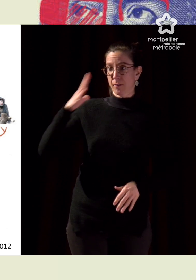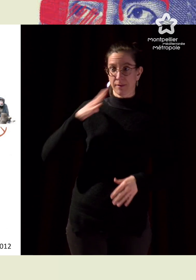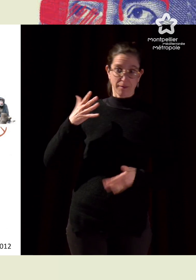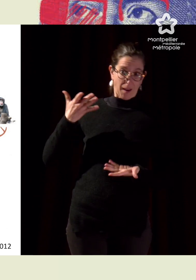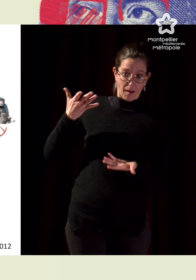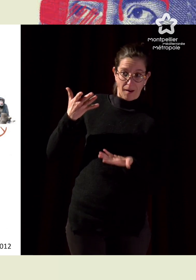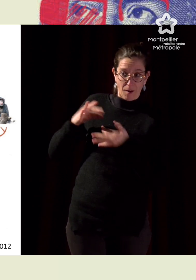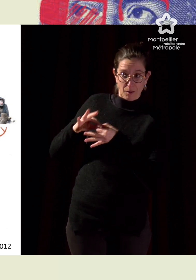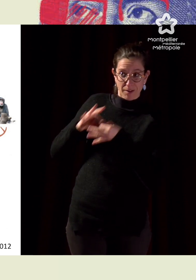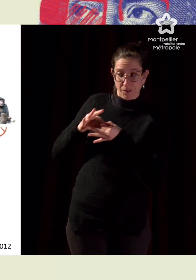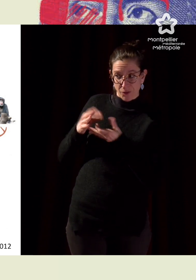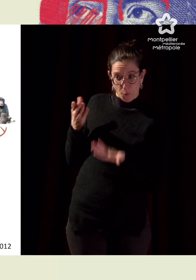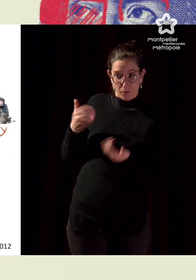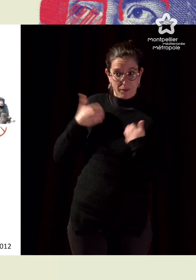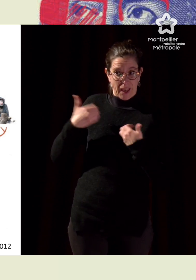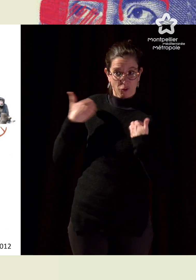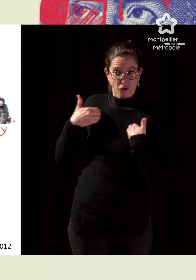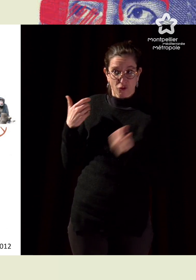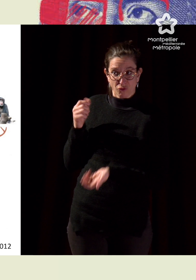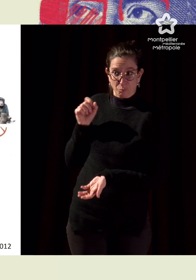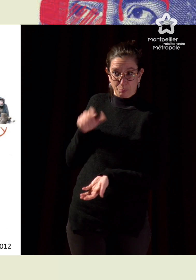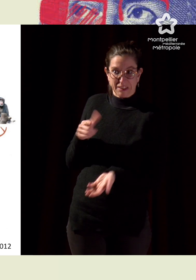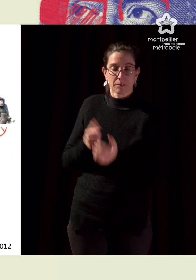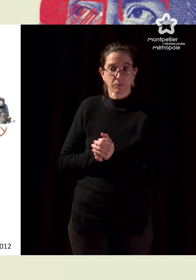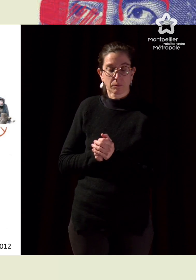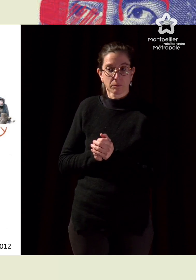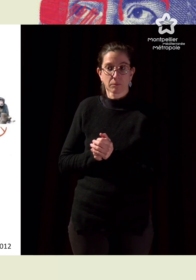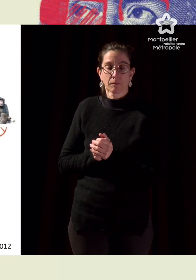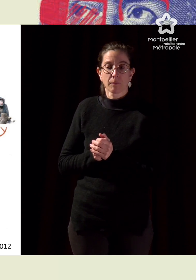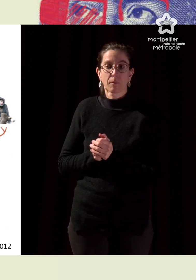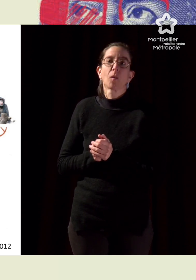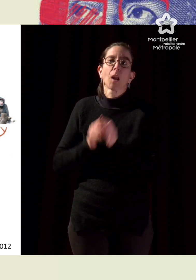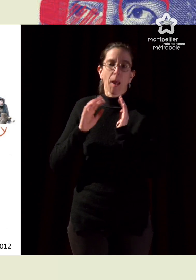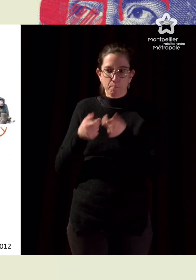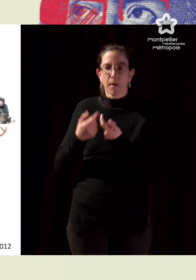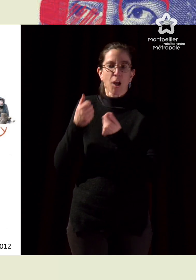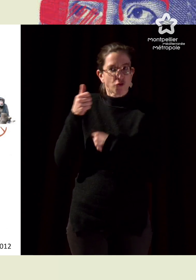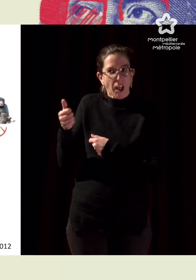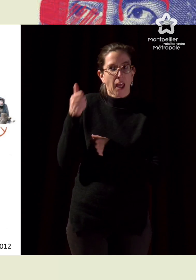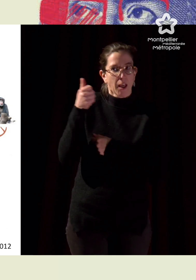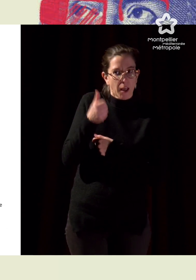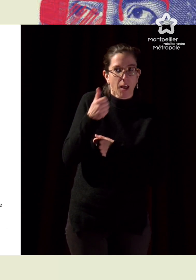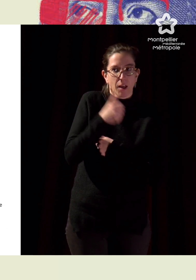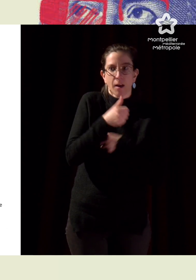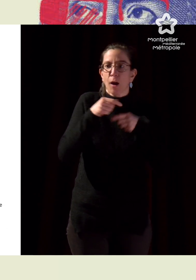puis après, chacune des lignées va poursuivre son aventure évolutive séparée.